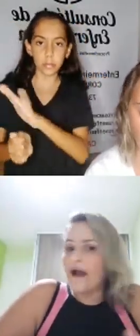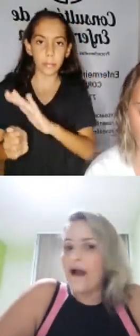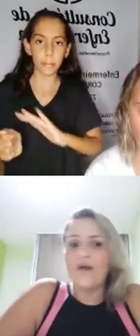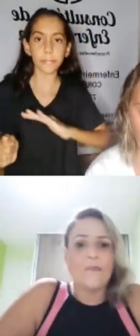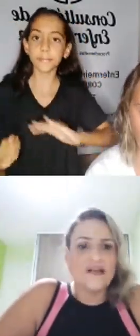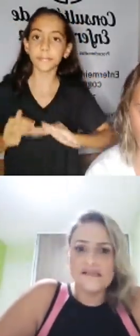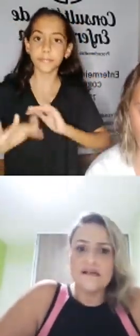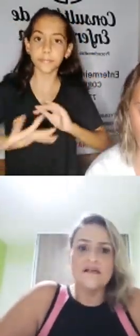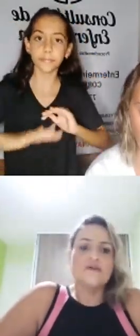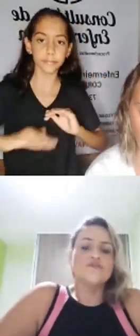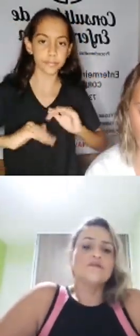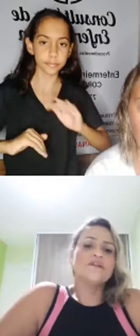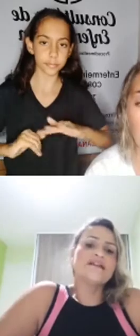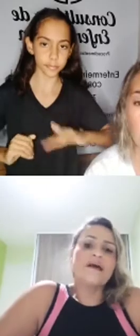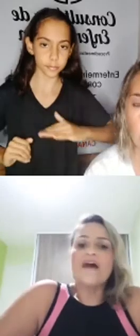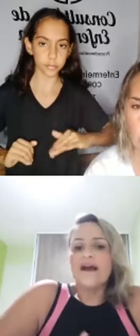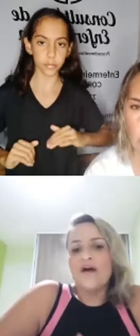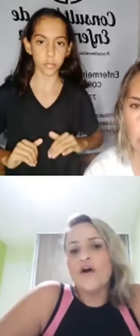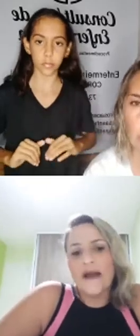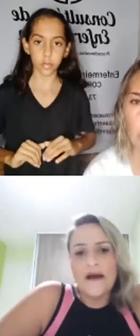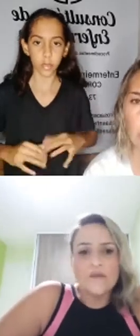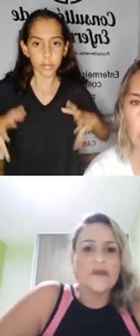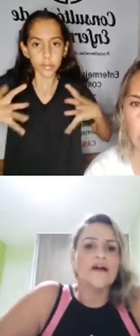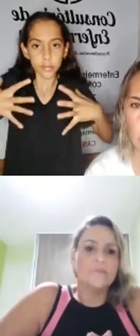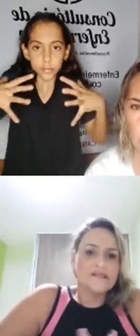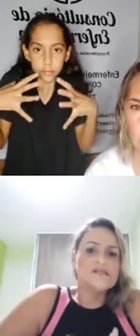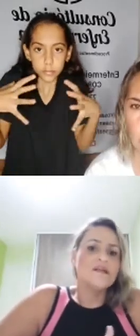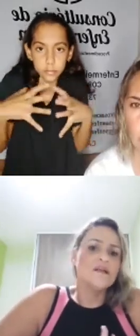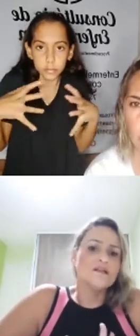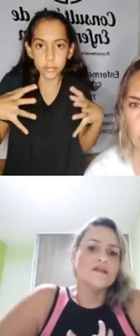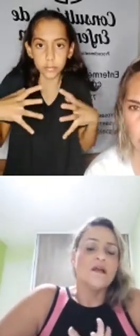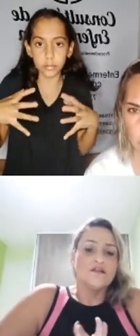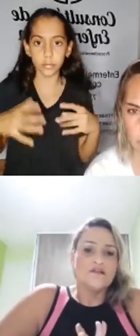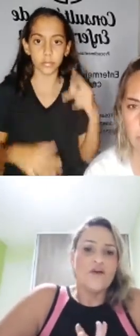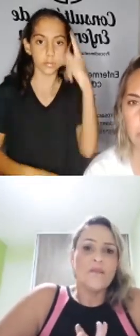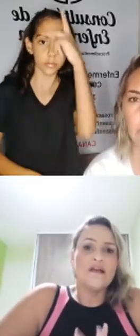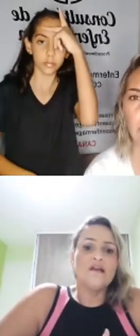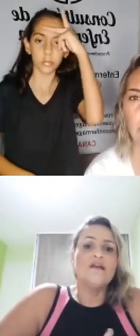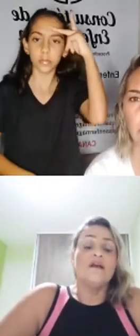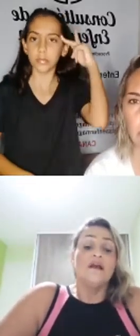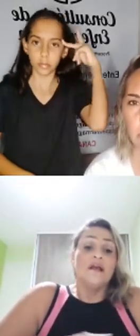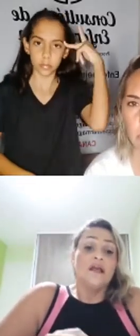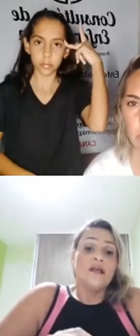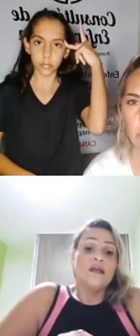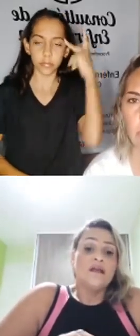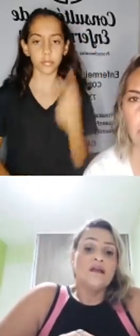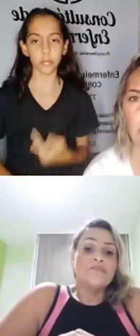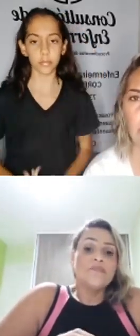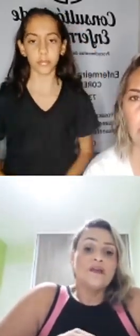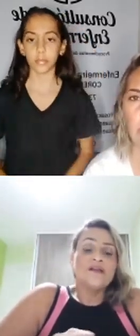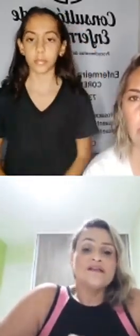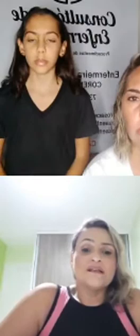evitar aglomeração, de tentar marcar horário para cada paciente, de forma que